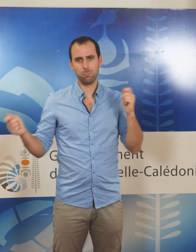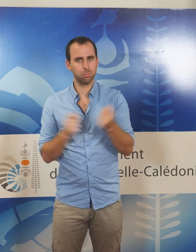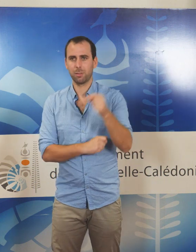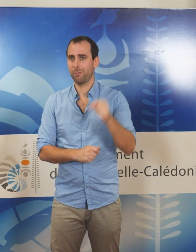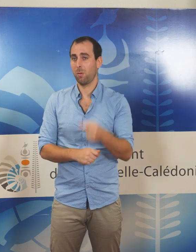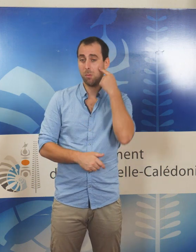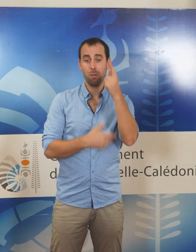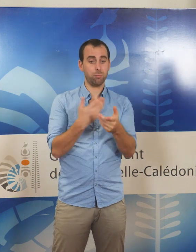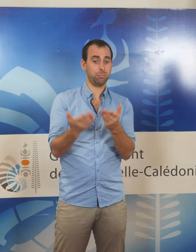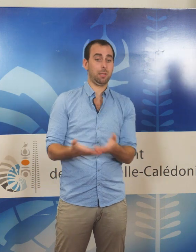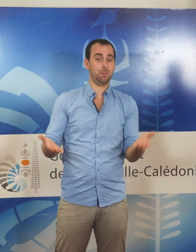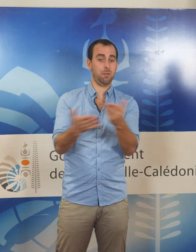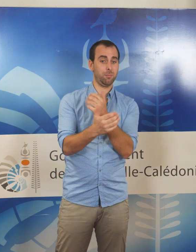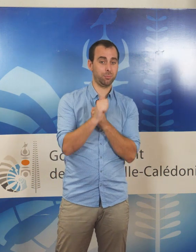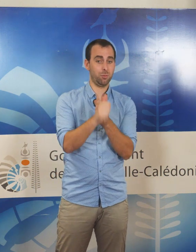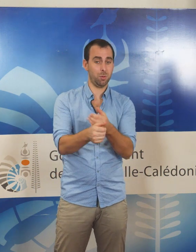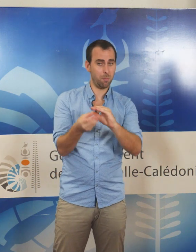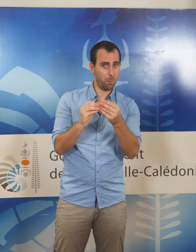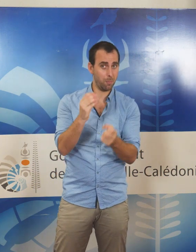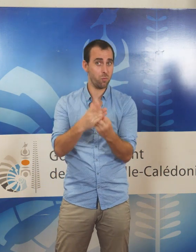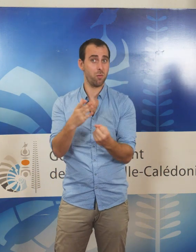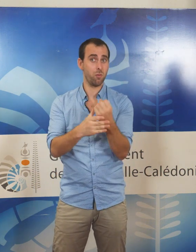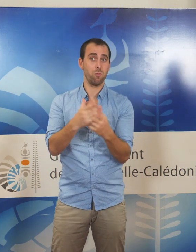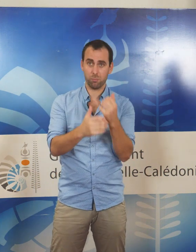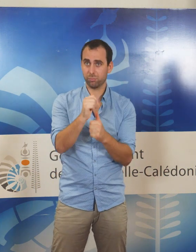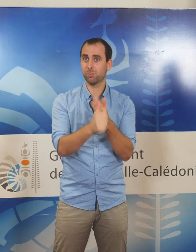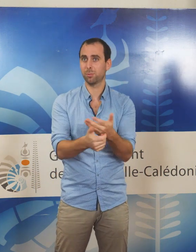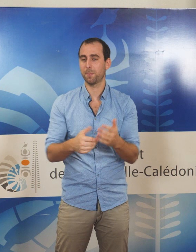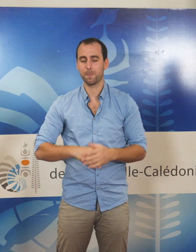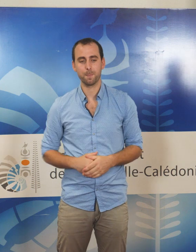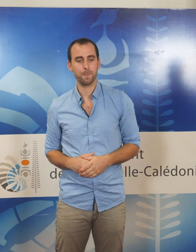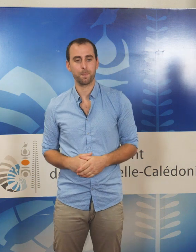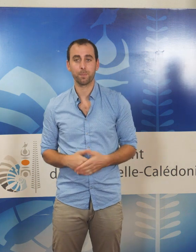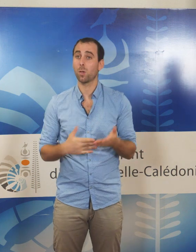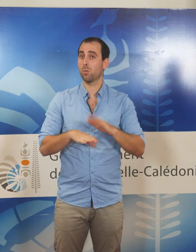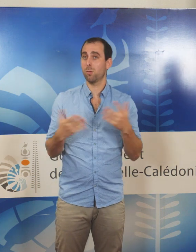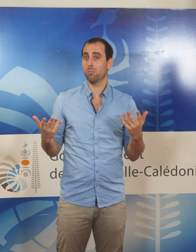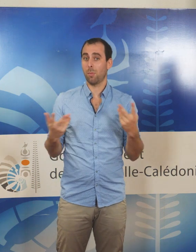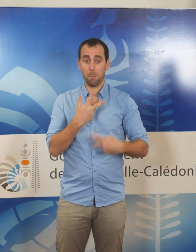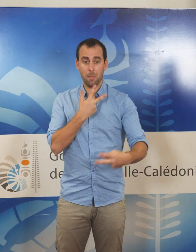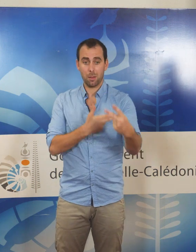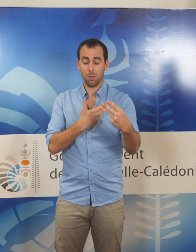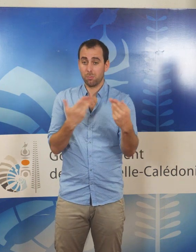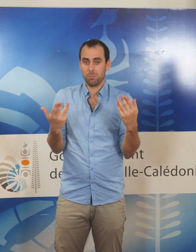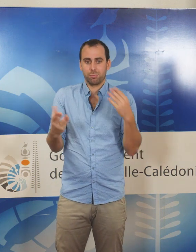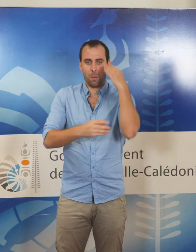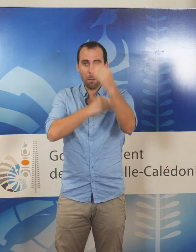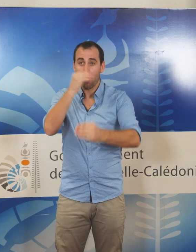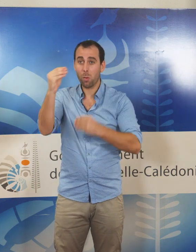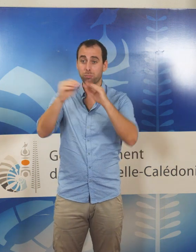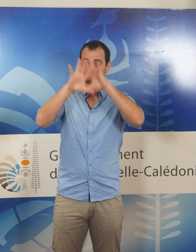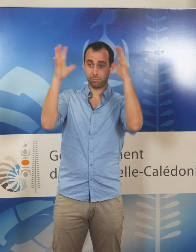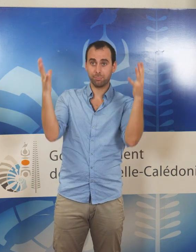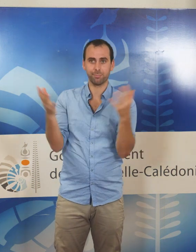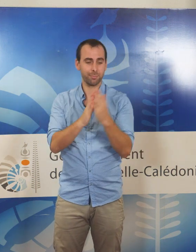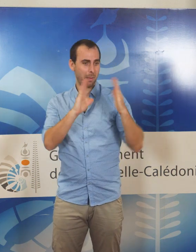répondre à des problématiques bien précises. Mais on était dans une période où l'ensemble du monde était en période de confinement et finalement où on a